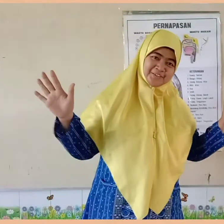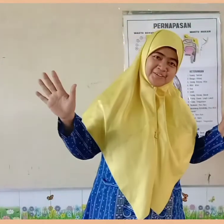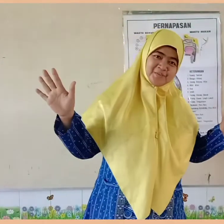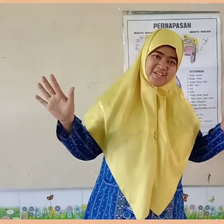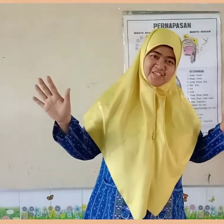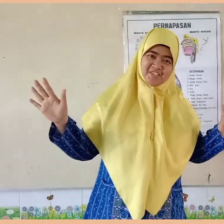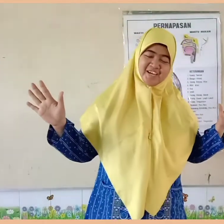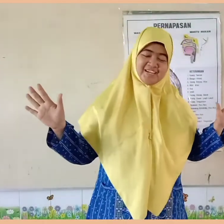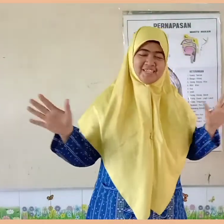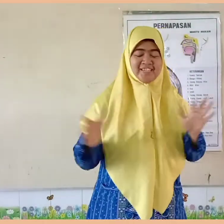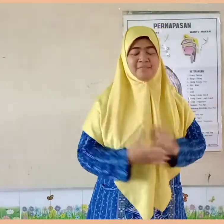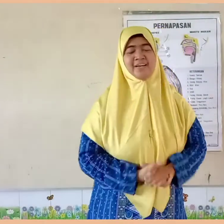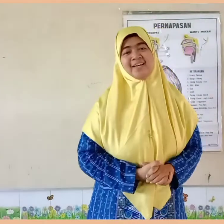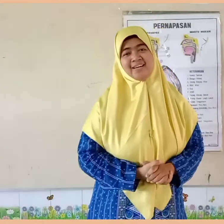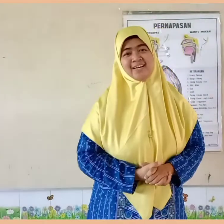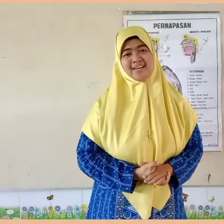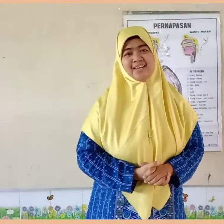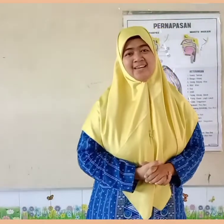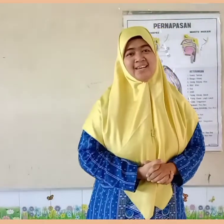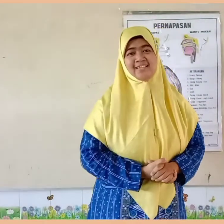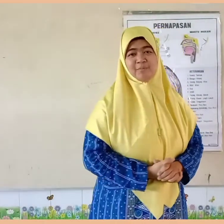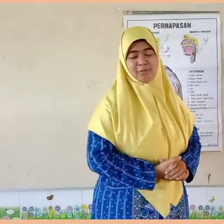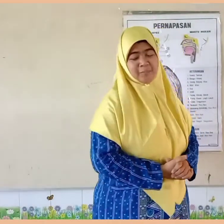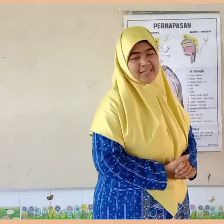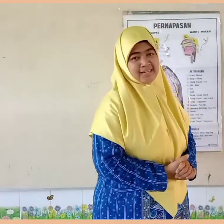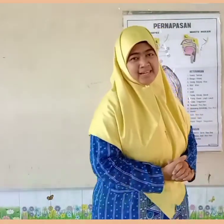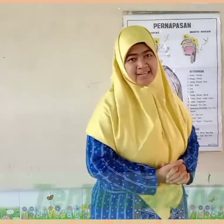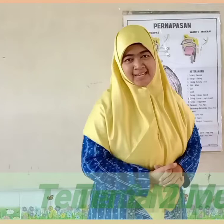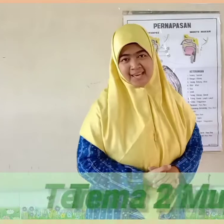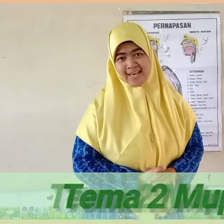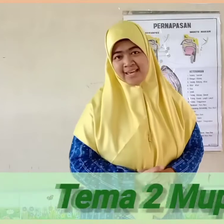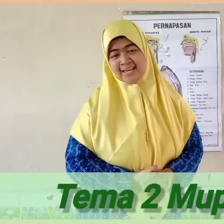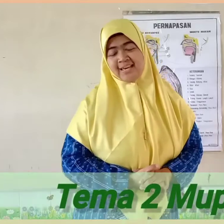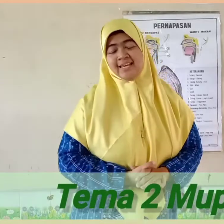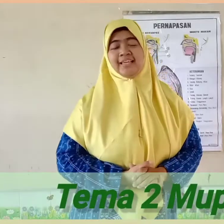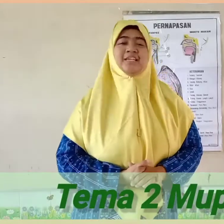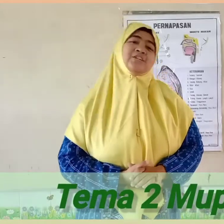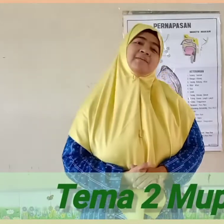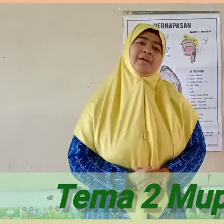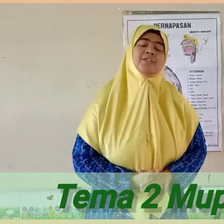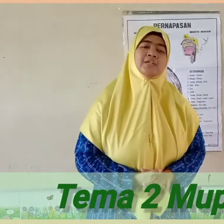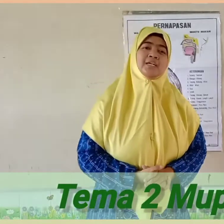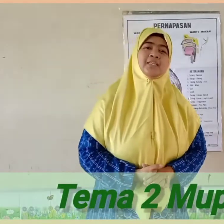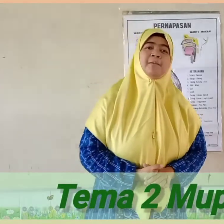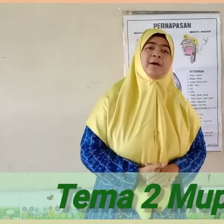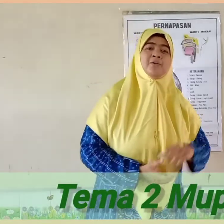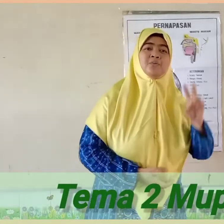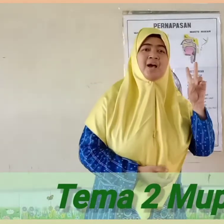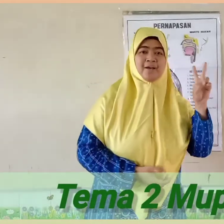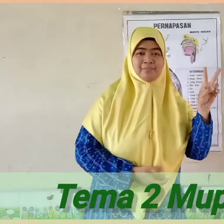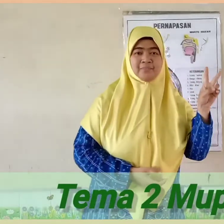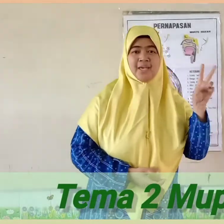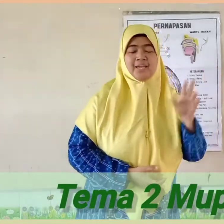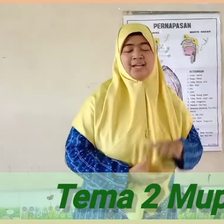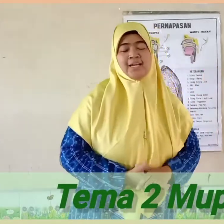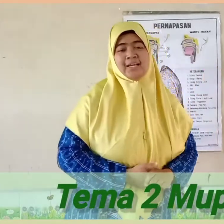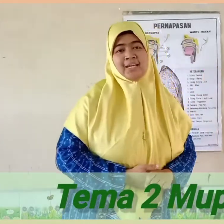Assalamualaikum, saudara-saudara kelas 5. Siap untuk pelajaran hari ini ya. Kita sudah masuk ke tema 2. Dan hari ini